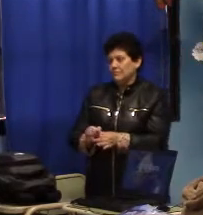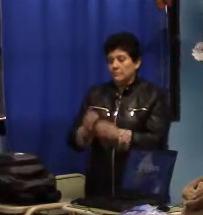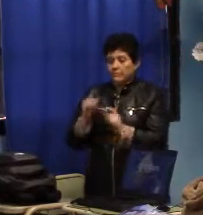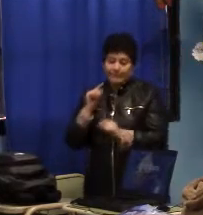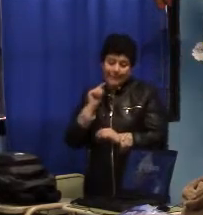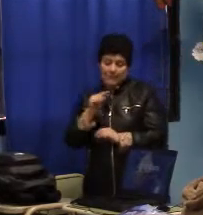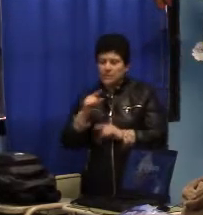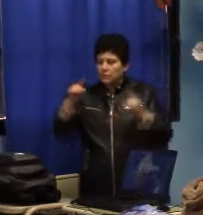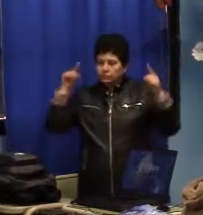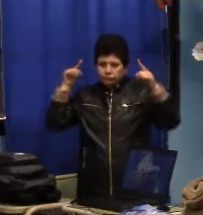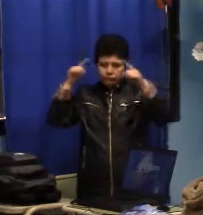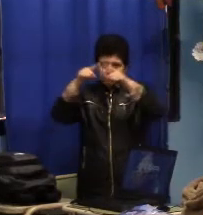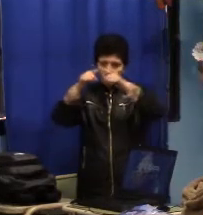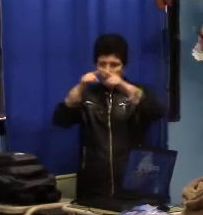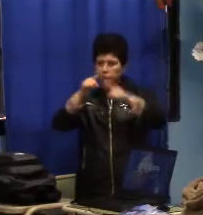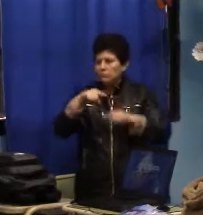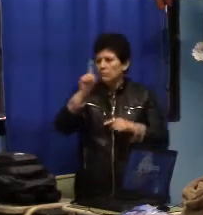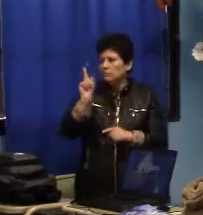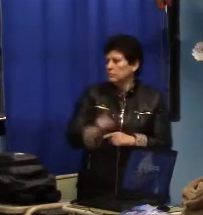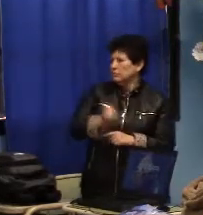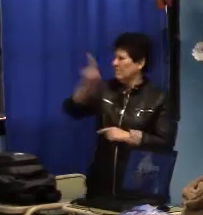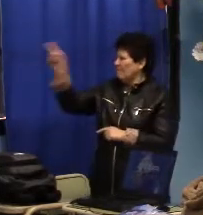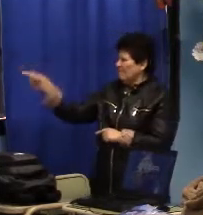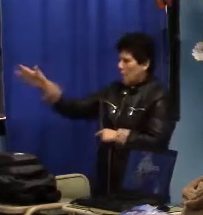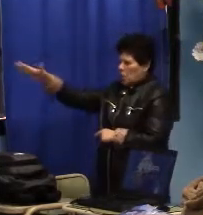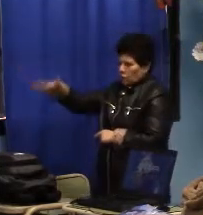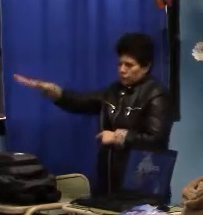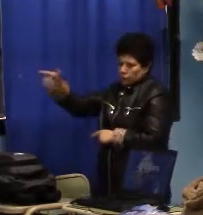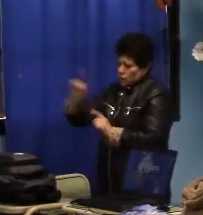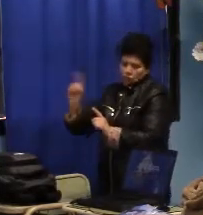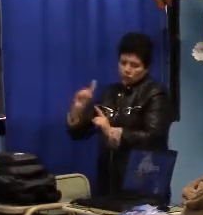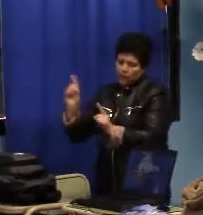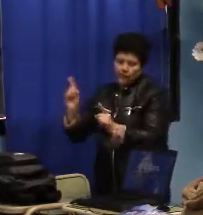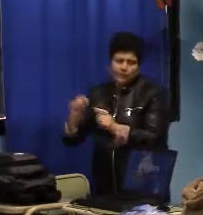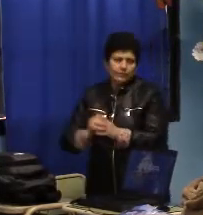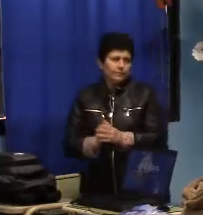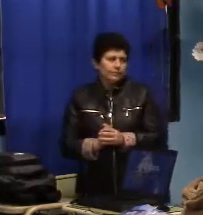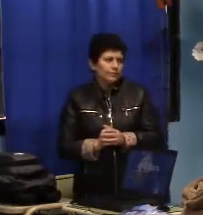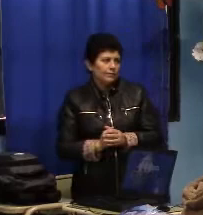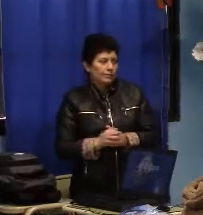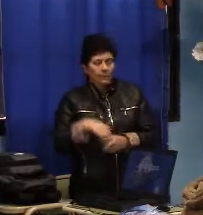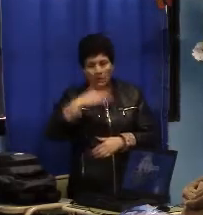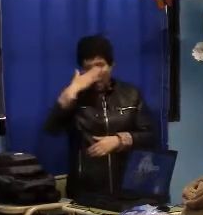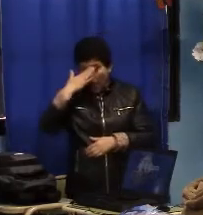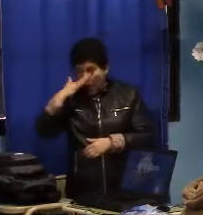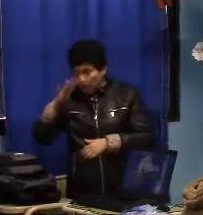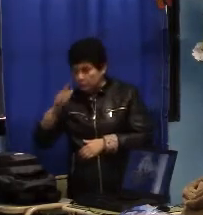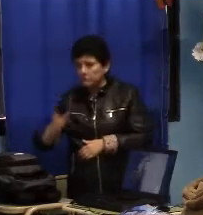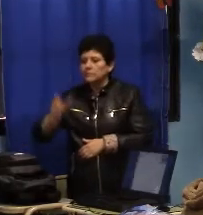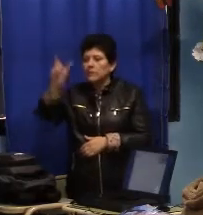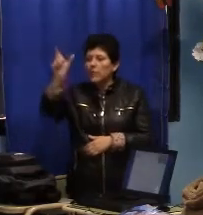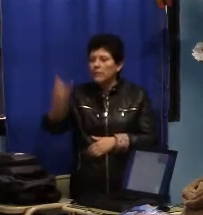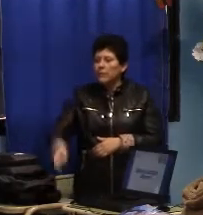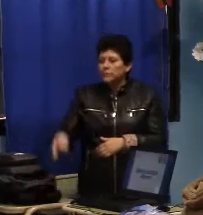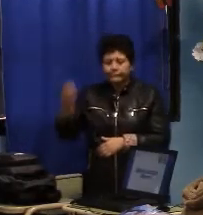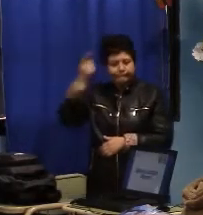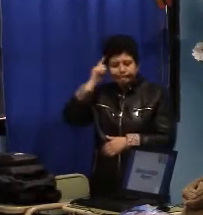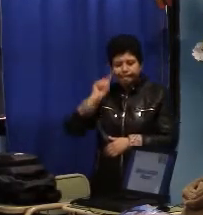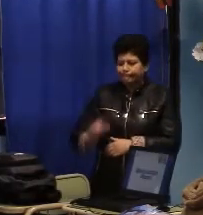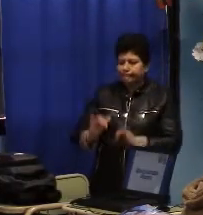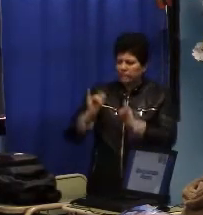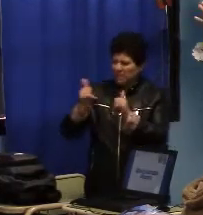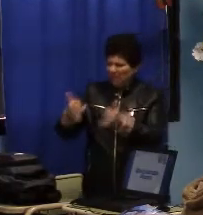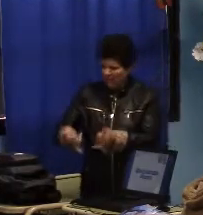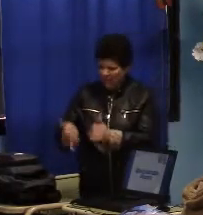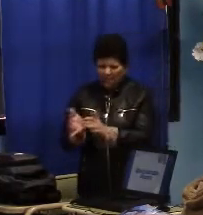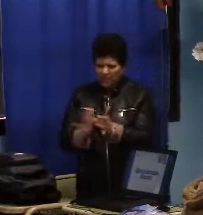misión, no salir al mundo. Después a los cristianos que no habían aceptado que Cristo venía. Y